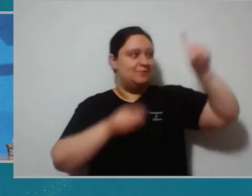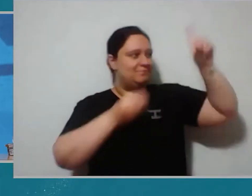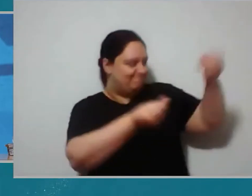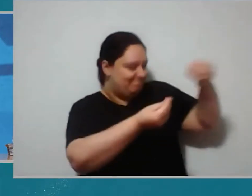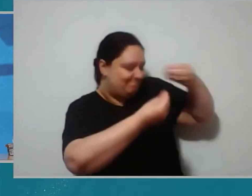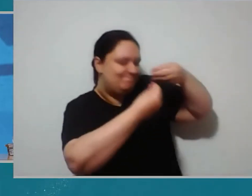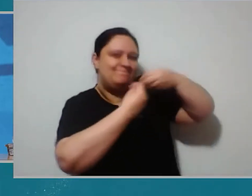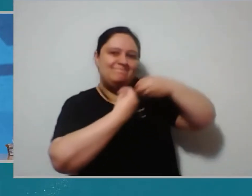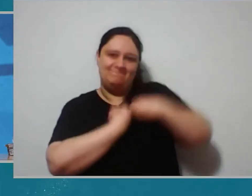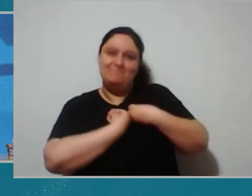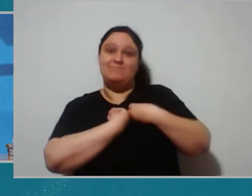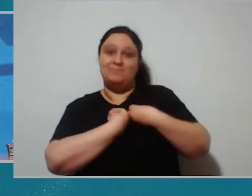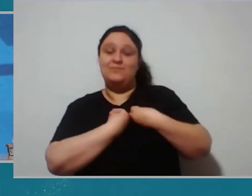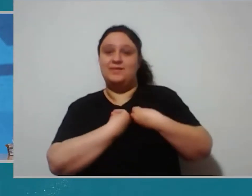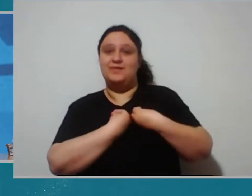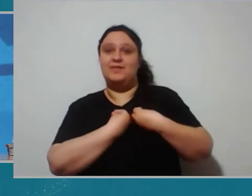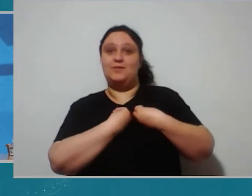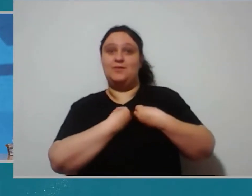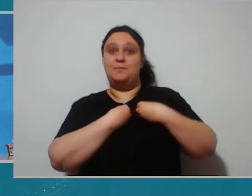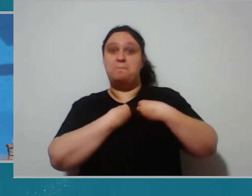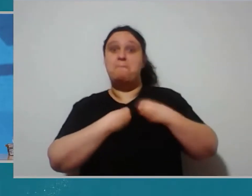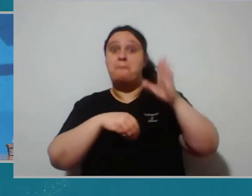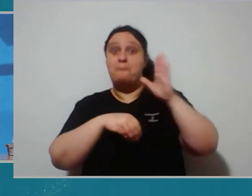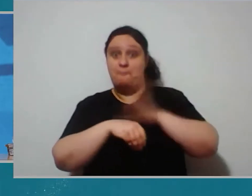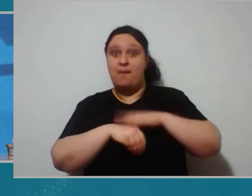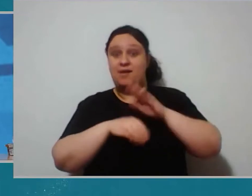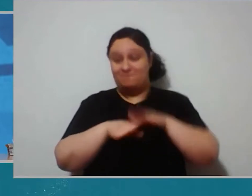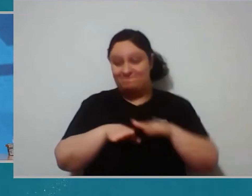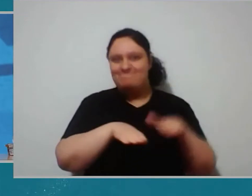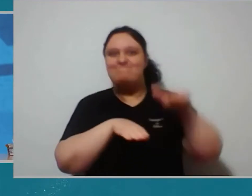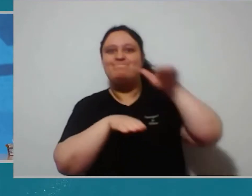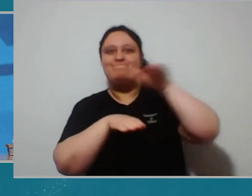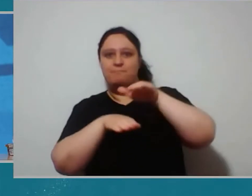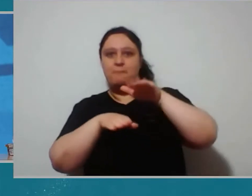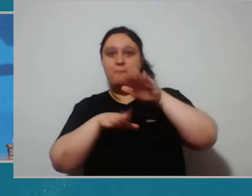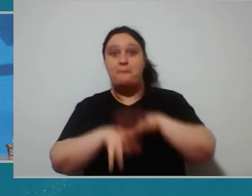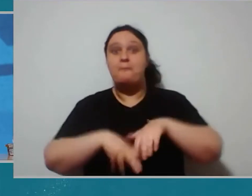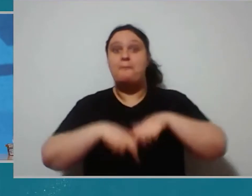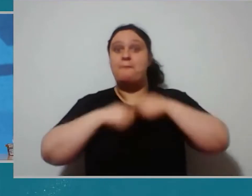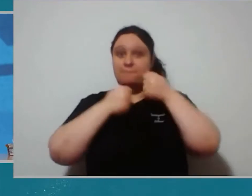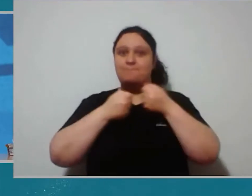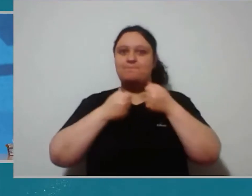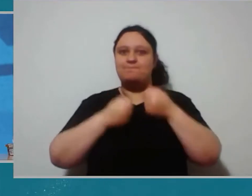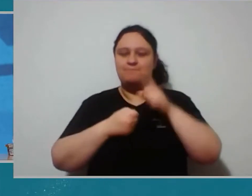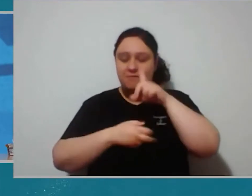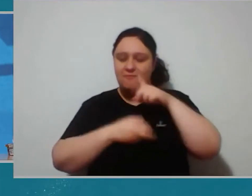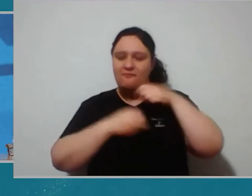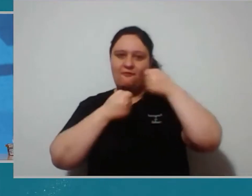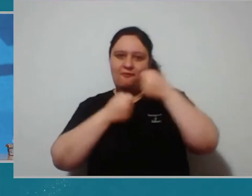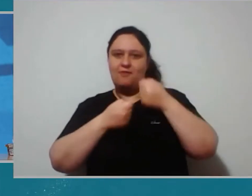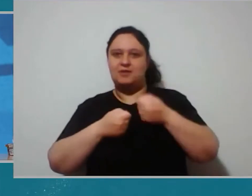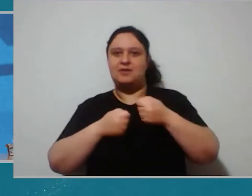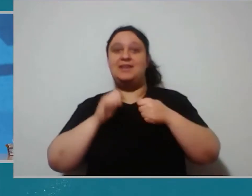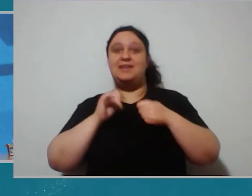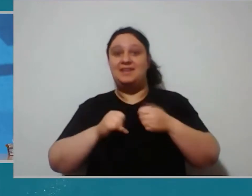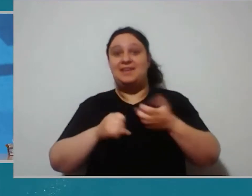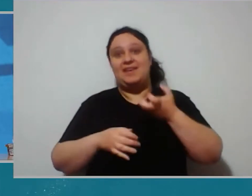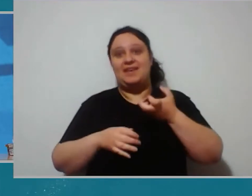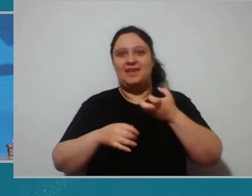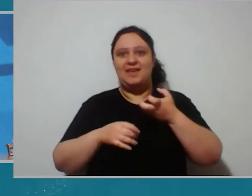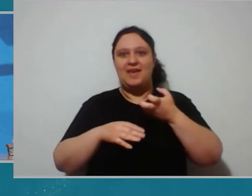foram intensificadas, foram potencializadas, ou se você preferir, foram